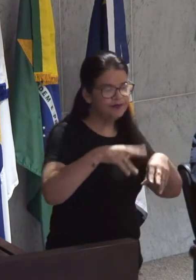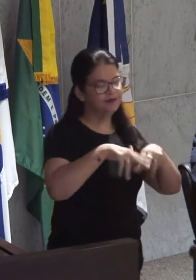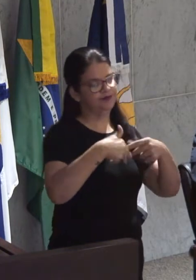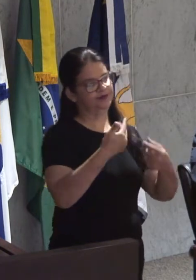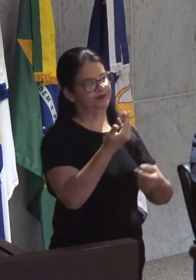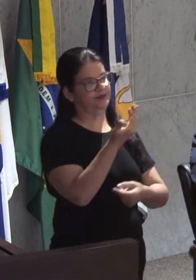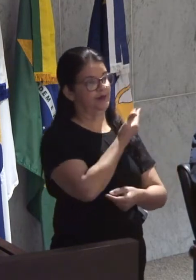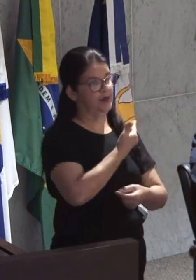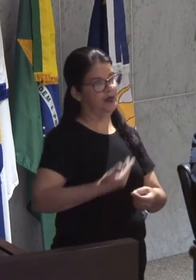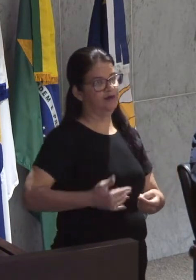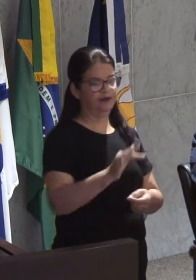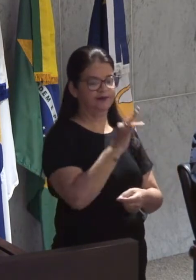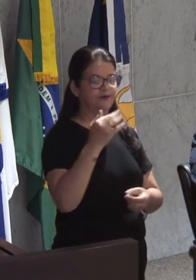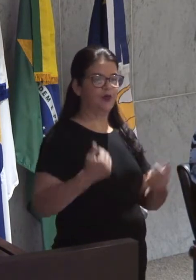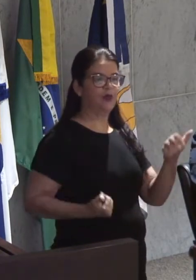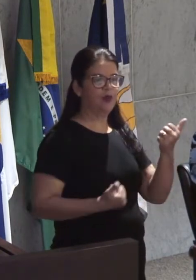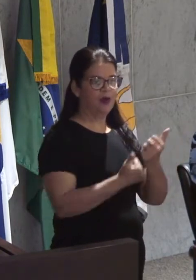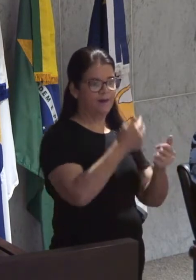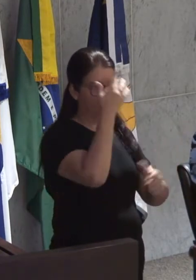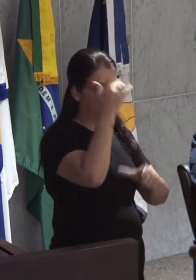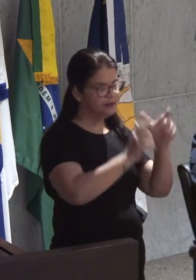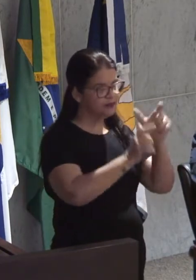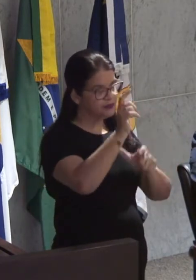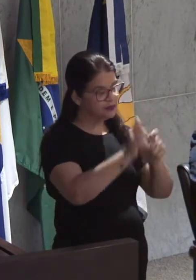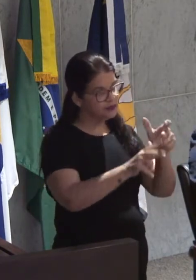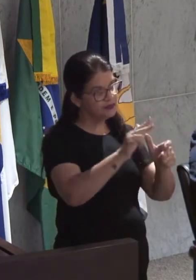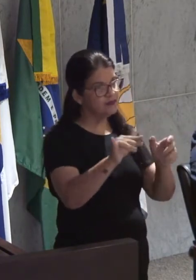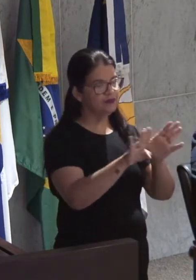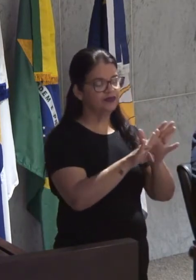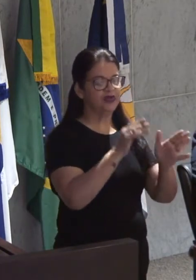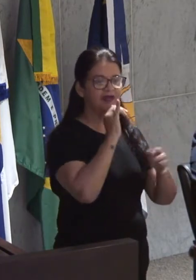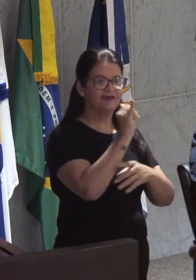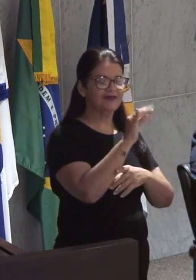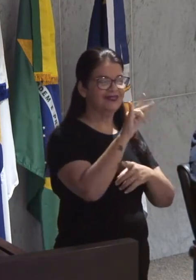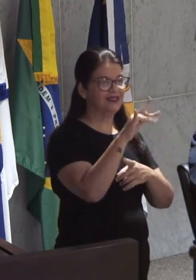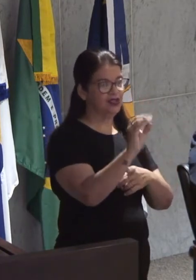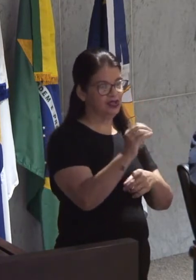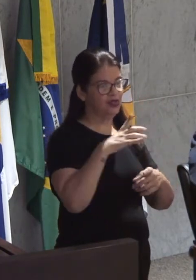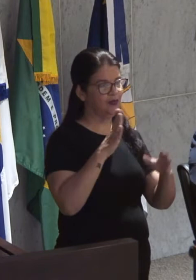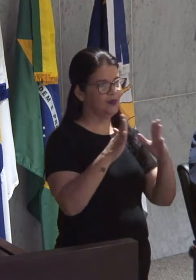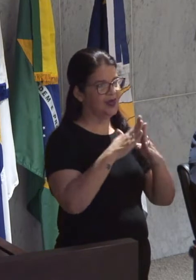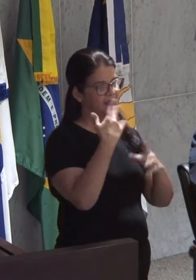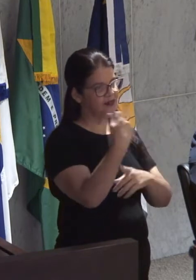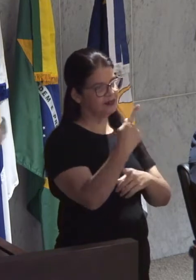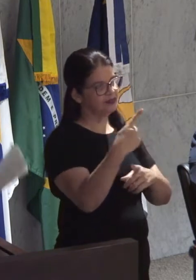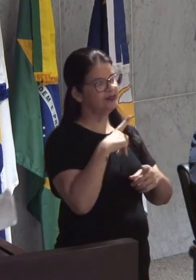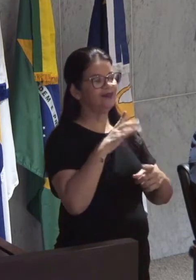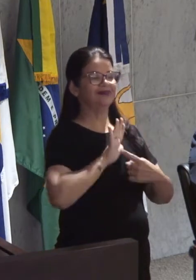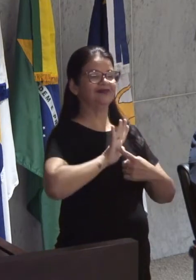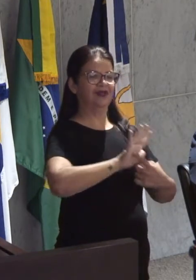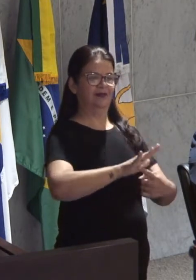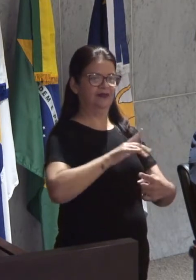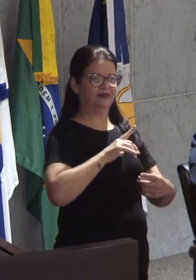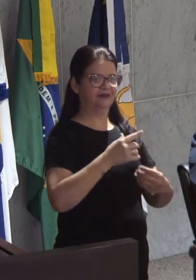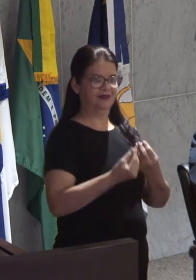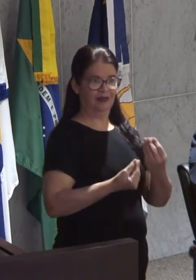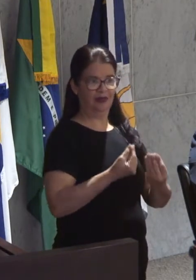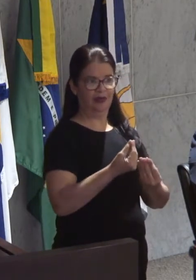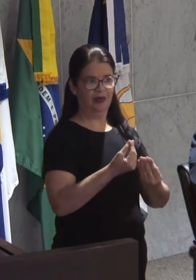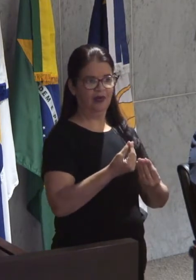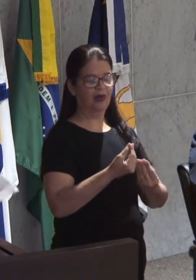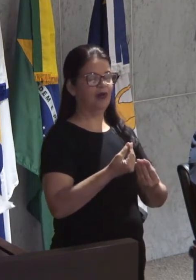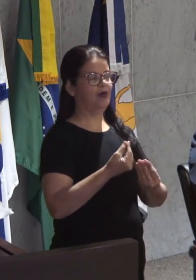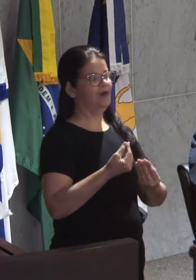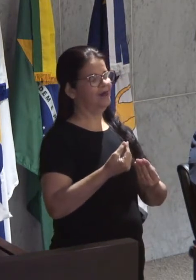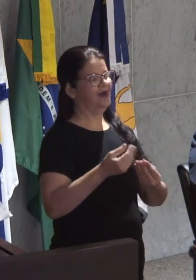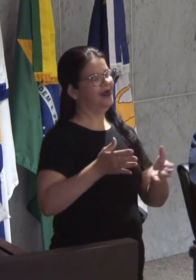federal, com apoio daqueles que vão chegar, como disse Tiquinho, em suas casas, se apresentando como paladinos